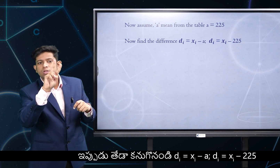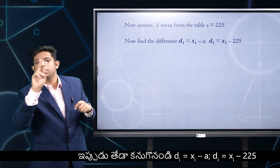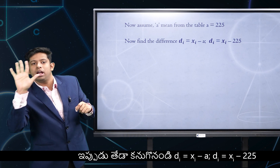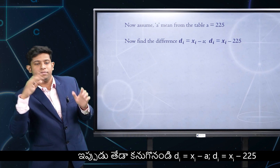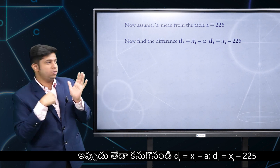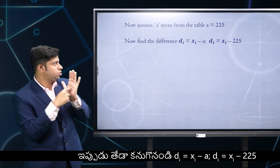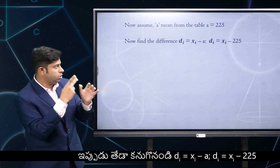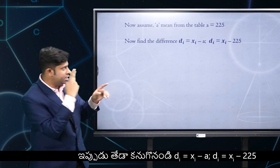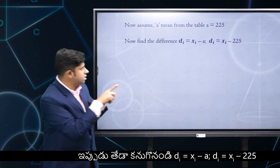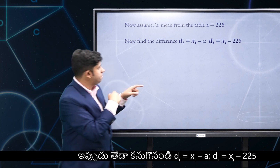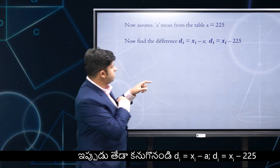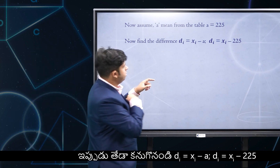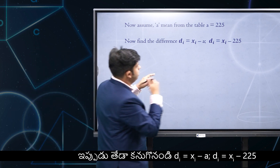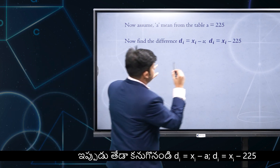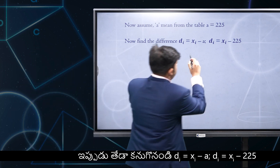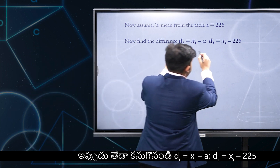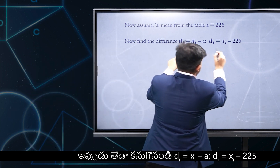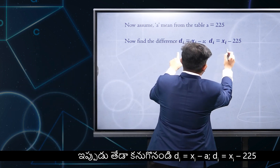x1 మైనస్ 225.